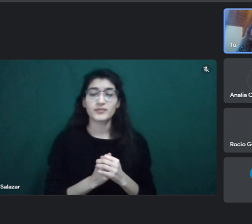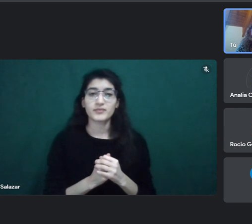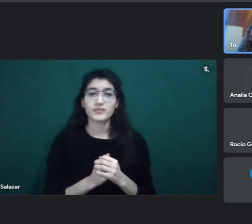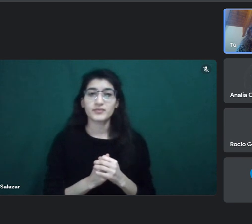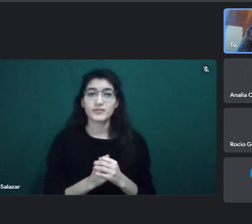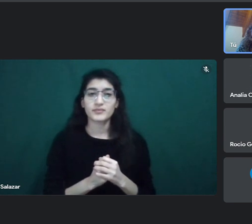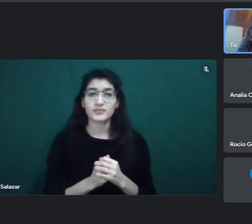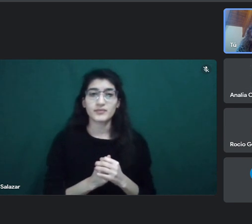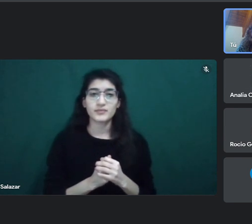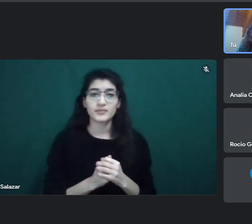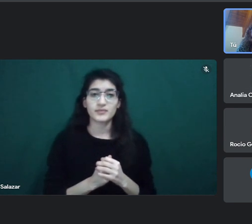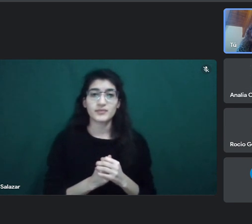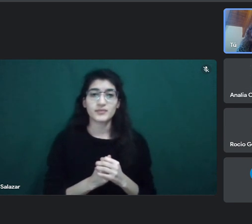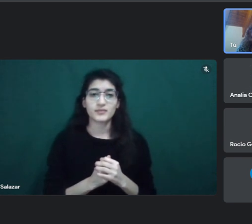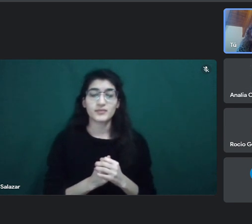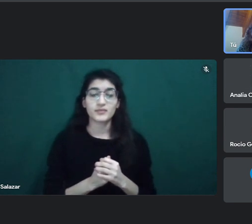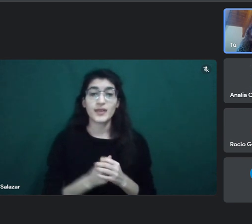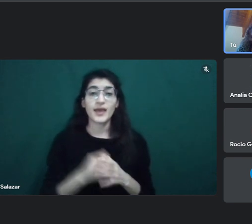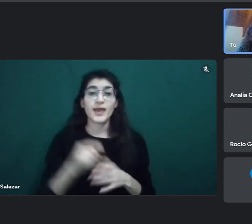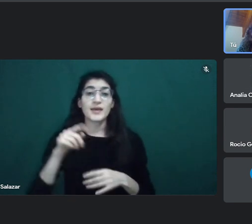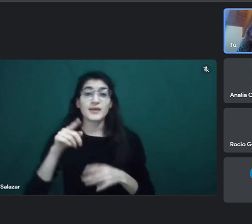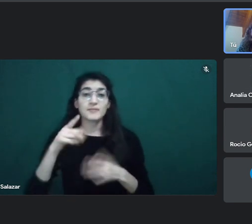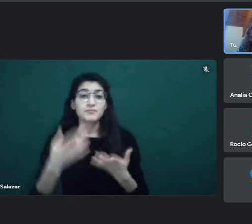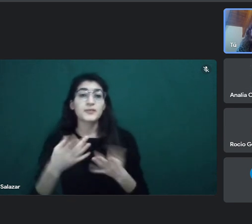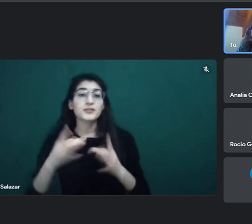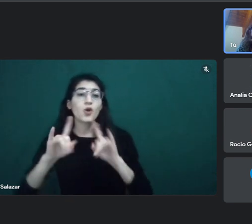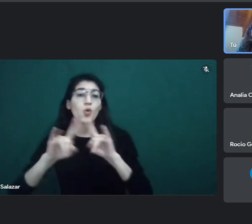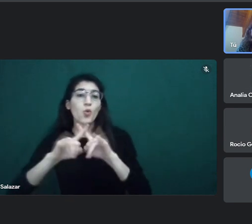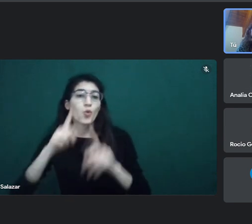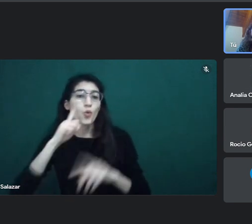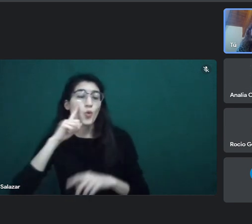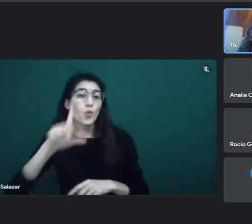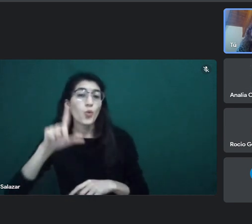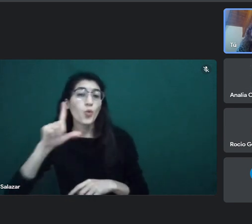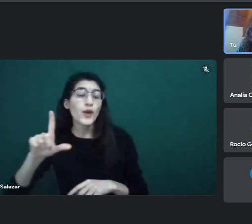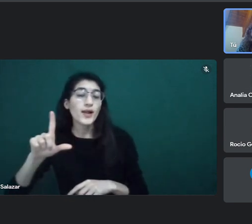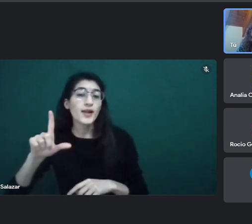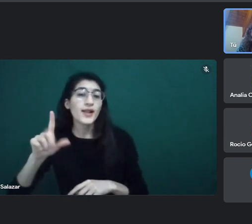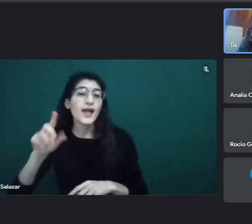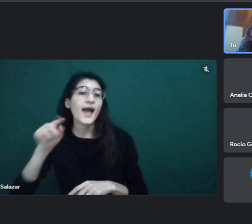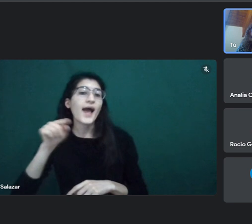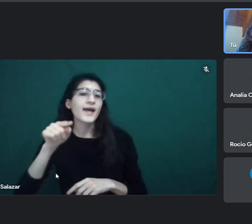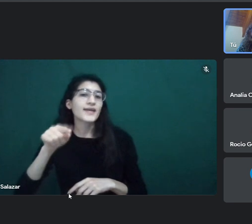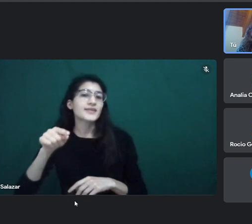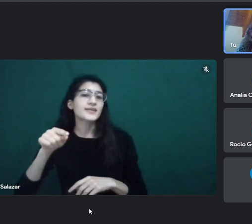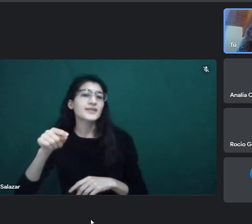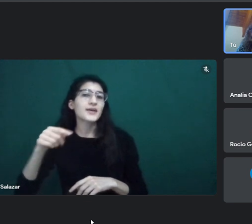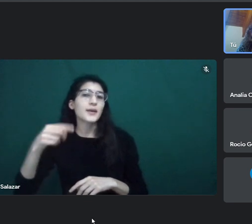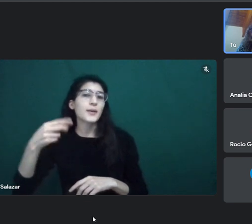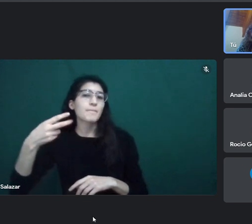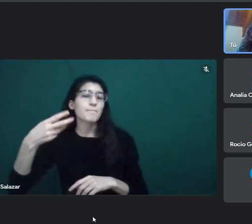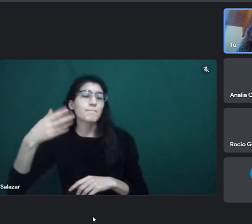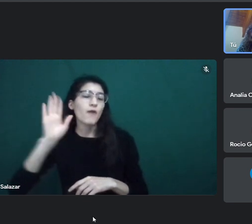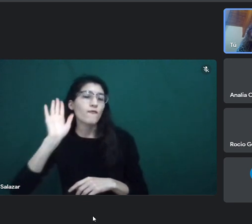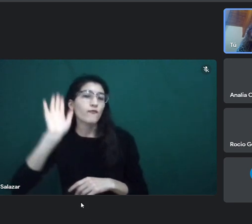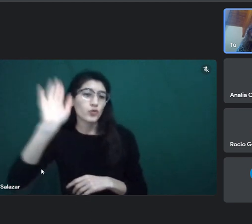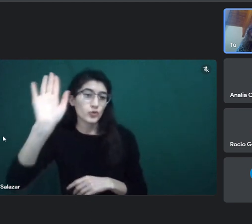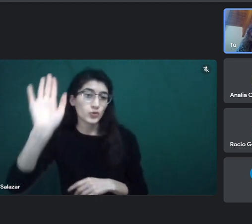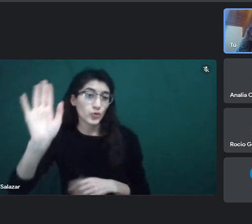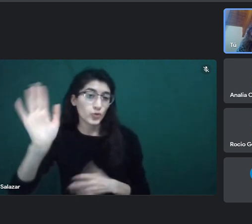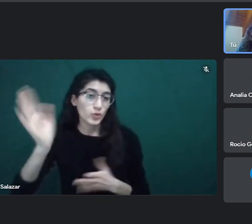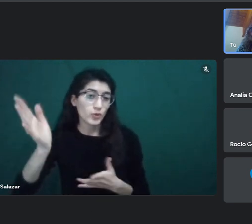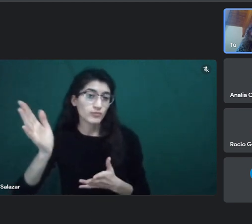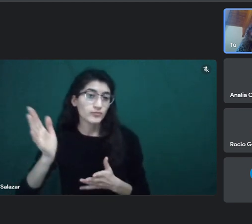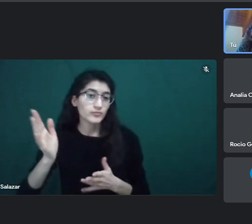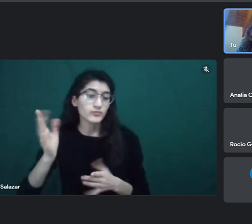En el caso de will, solo indica futuro, no se traduce. Si yo tengo acá will have, lo